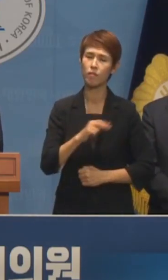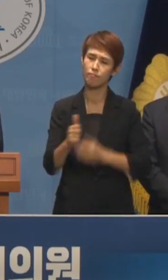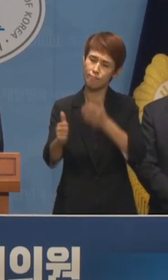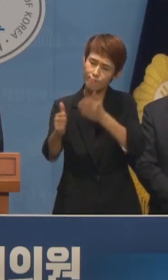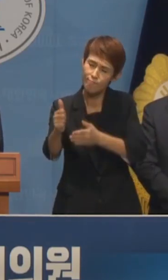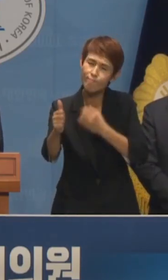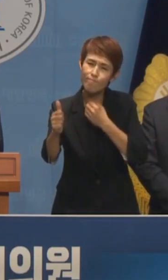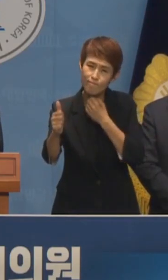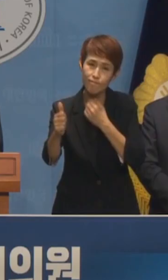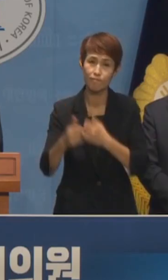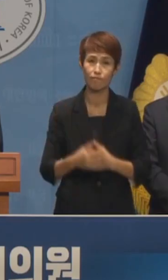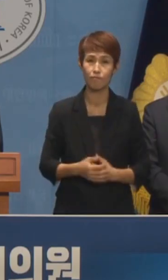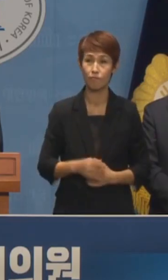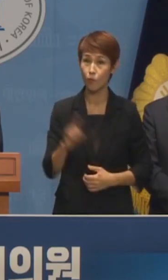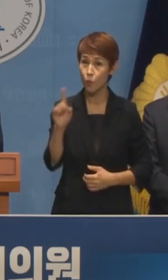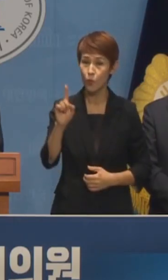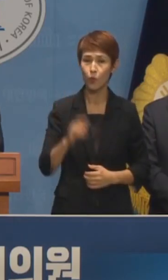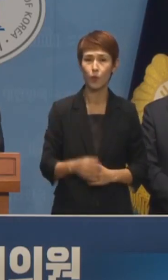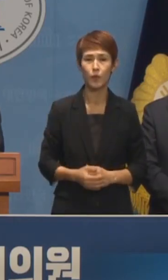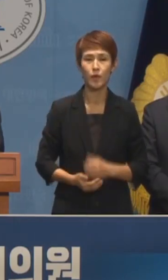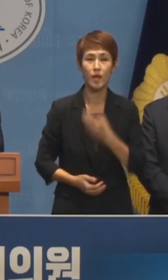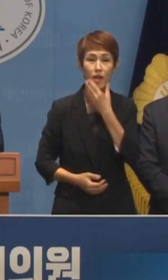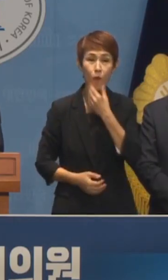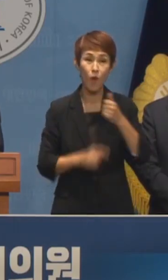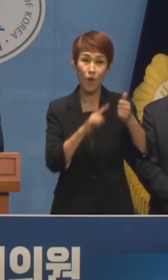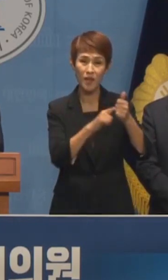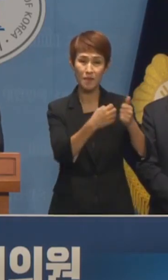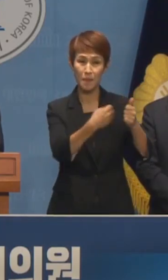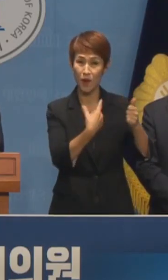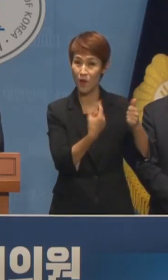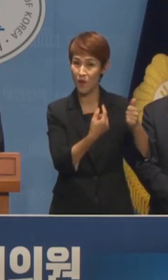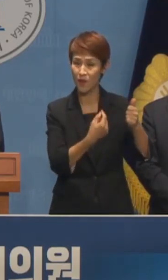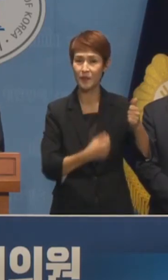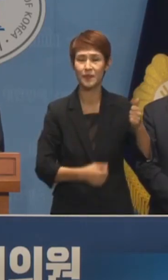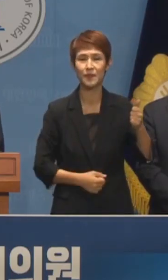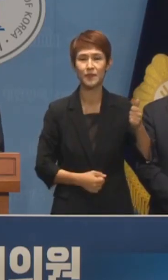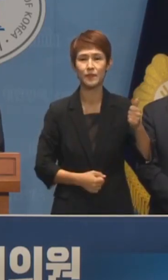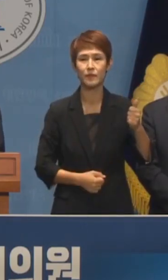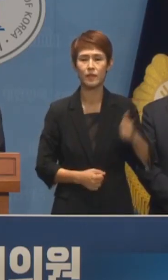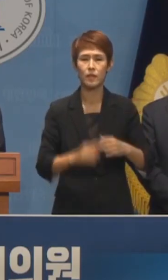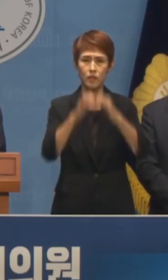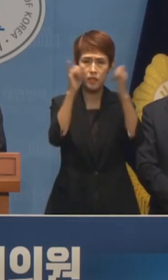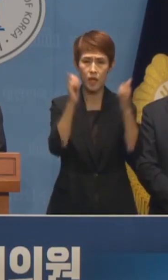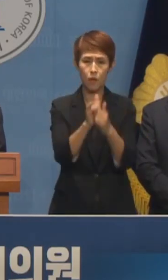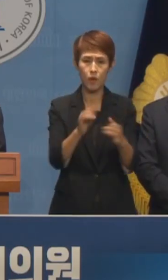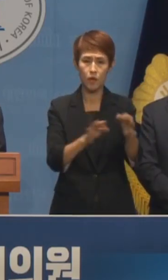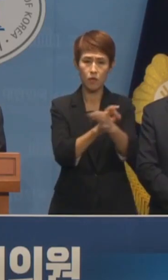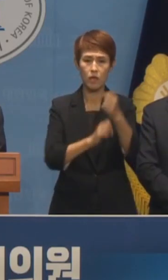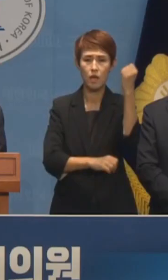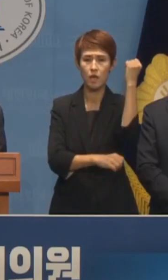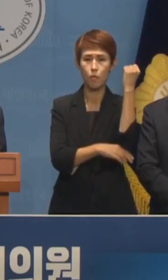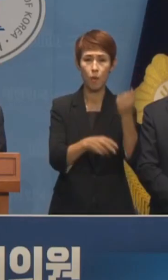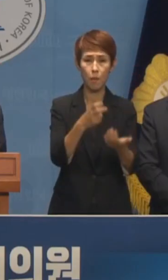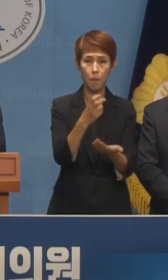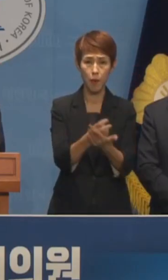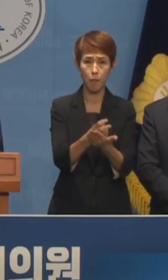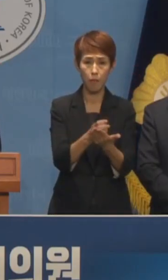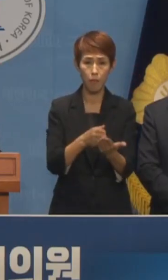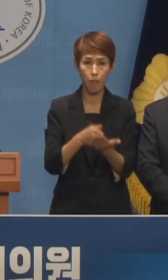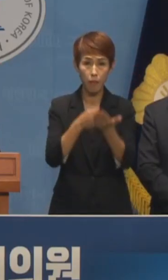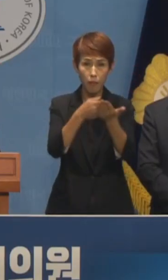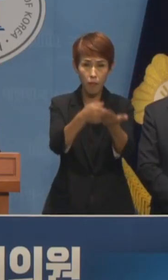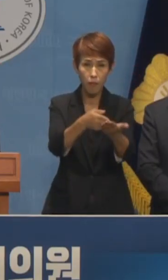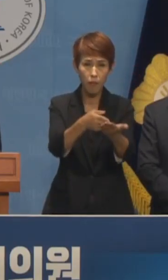합니다. 조금 전에 복귀왕 후보께서도 말씀을 하셨지만 사회적 경제 기본법이 지금 발의된 게